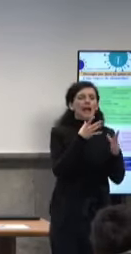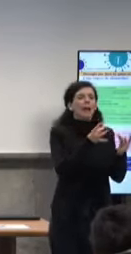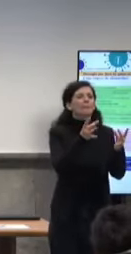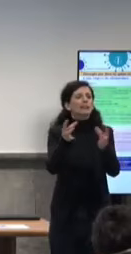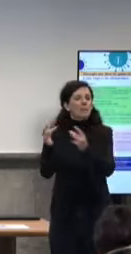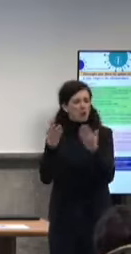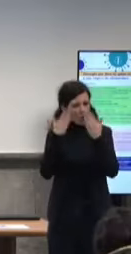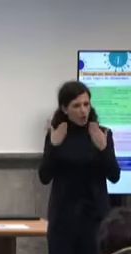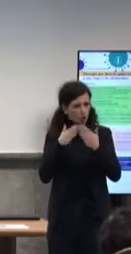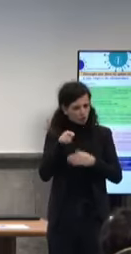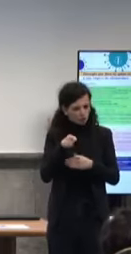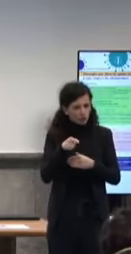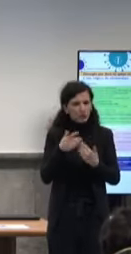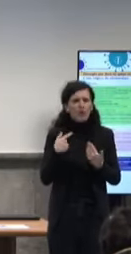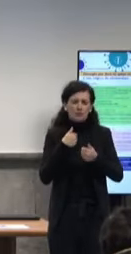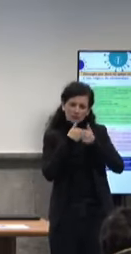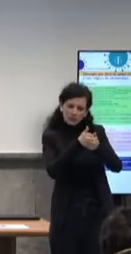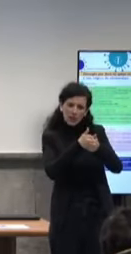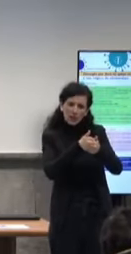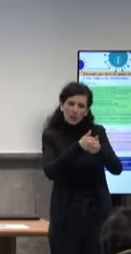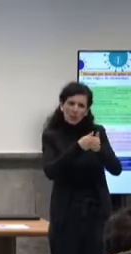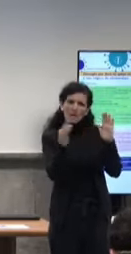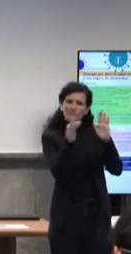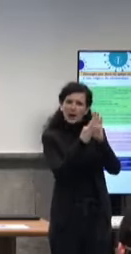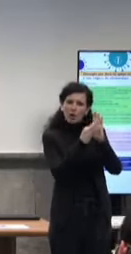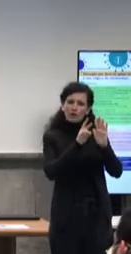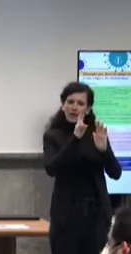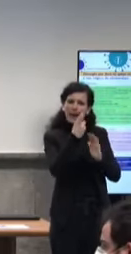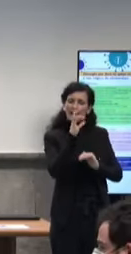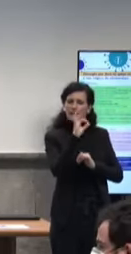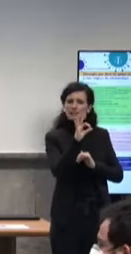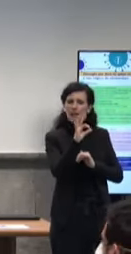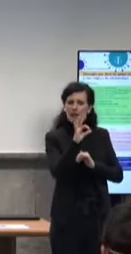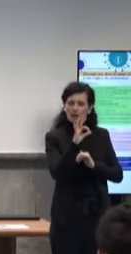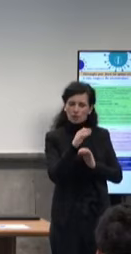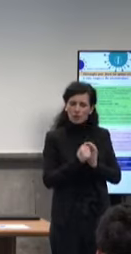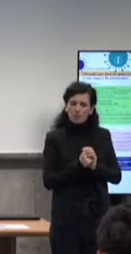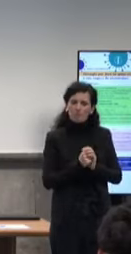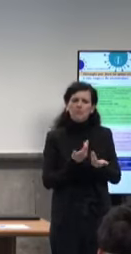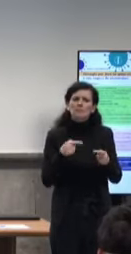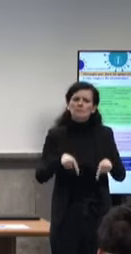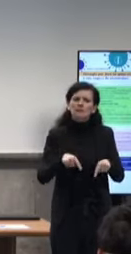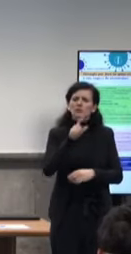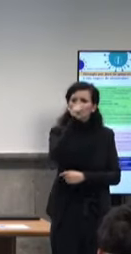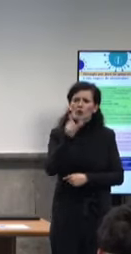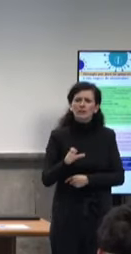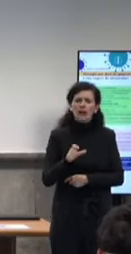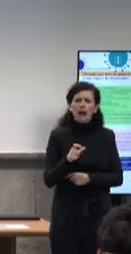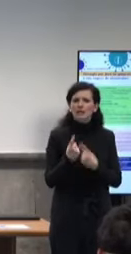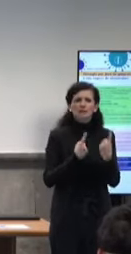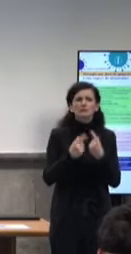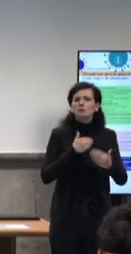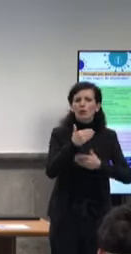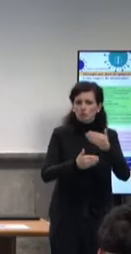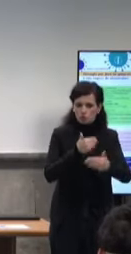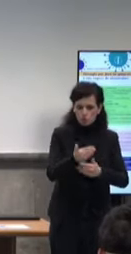con attenzione il valore del r 0 ormai tutti sappiamo che cos'è a che punto siamo in italia poi c'è